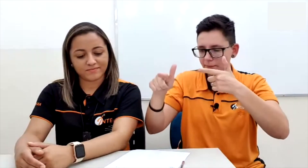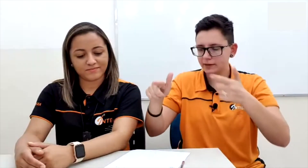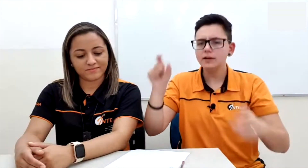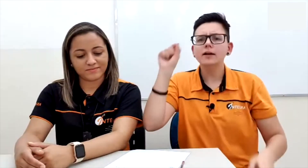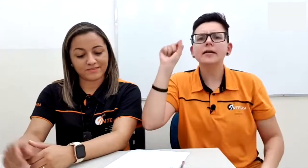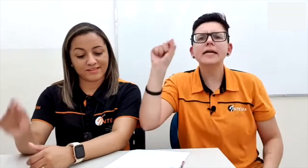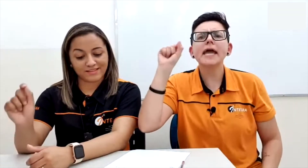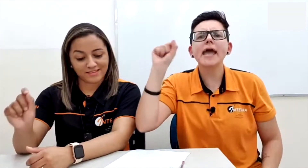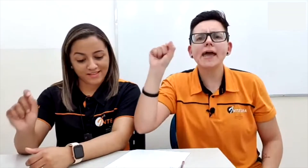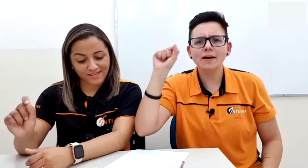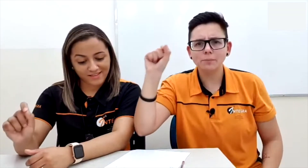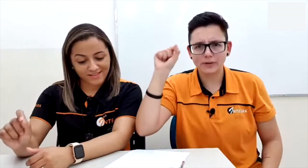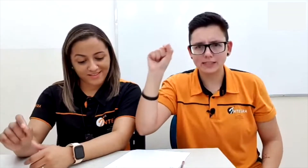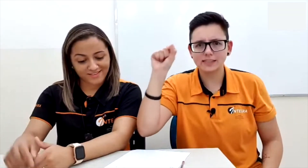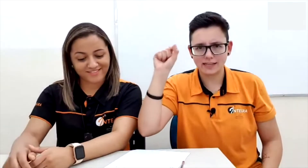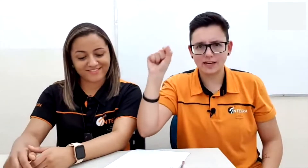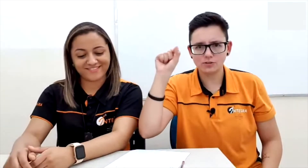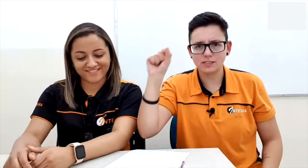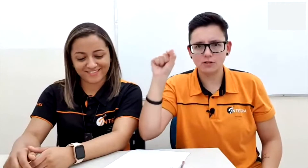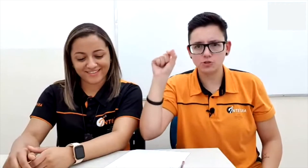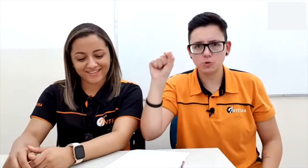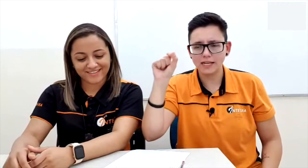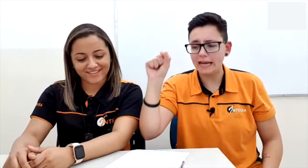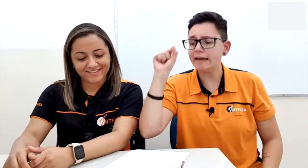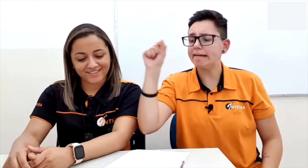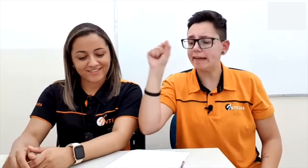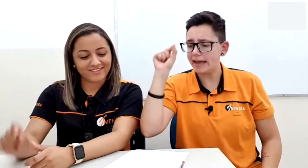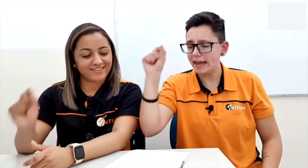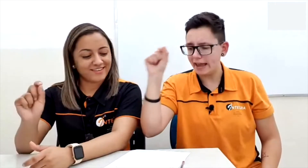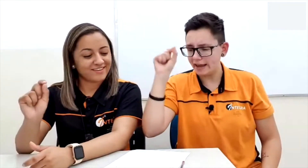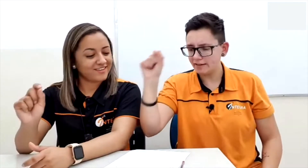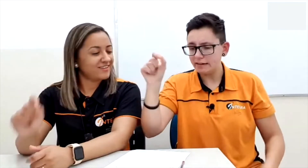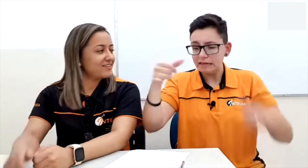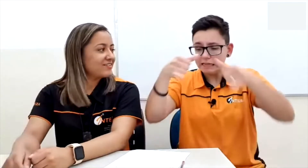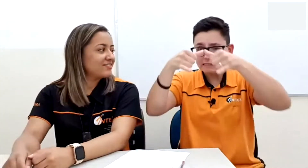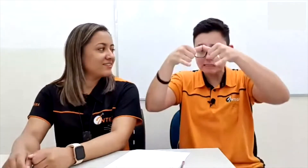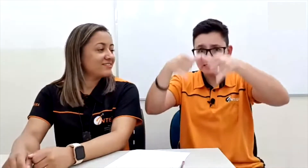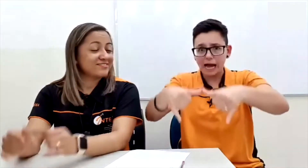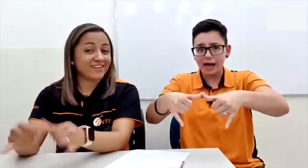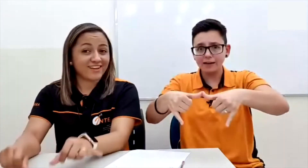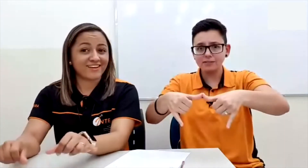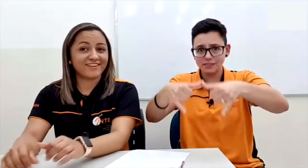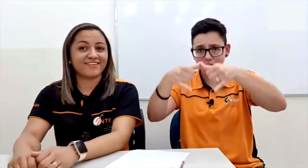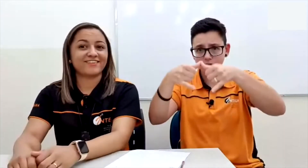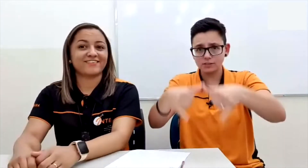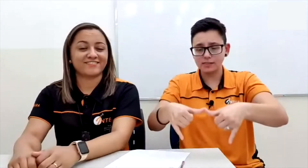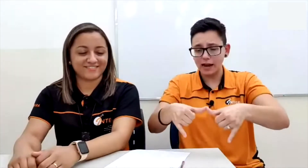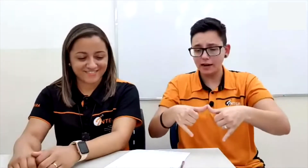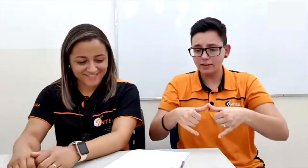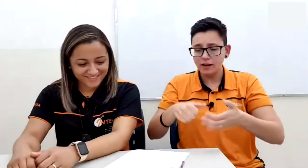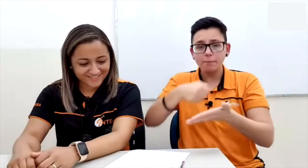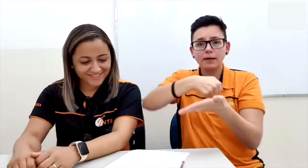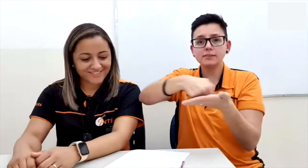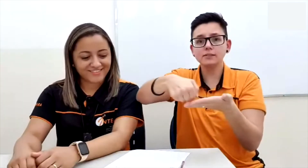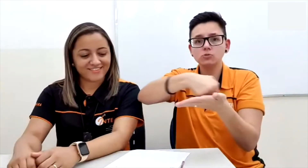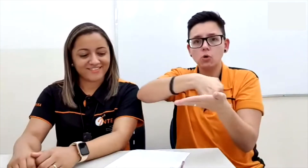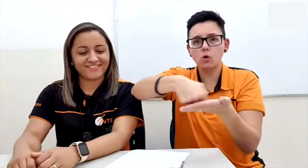problema que, porque esse aqui é o sinal de o quê? Que está, sinal de estar, passando